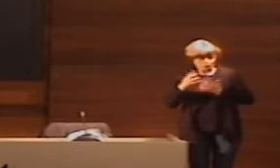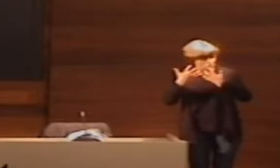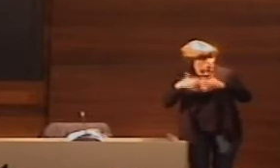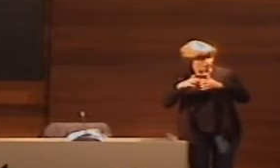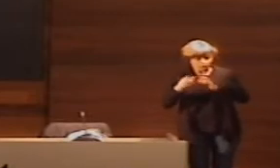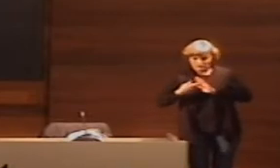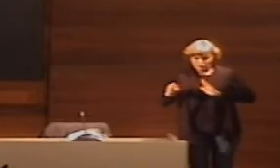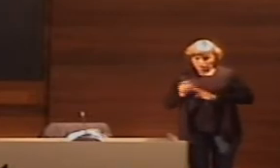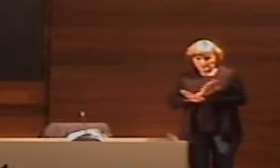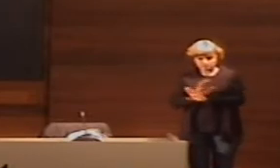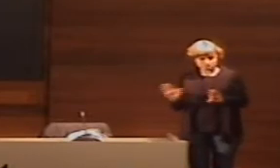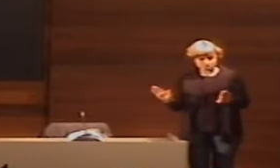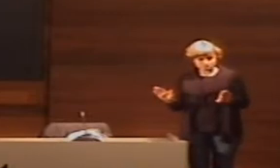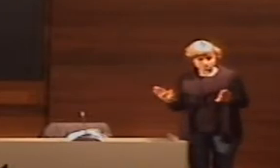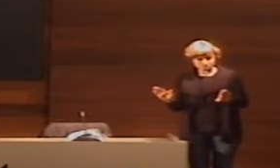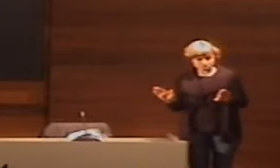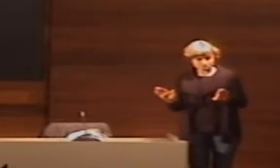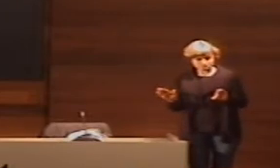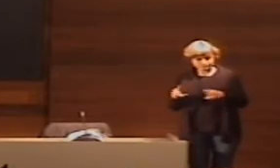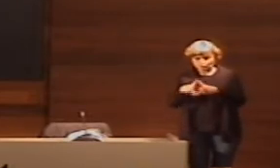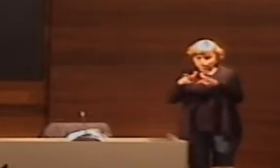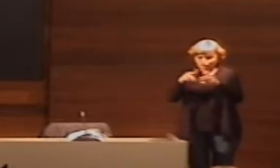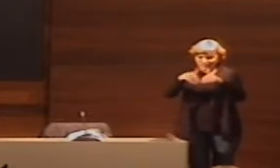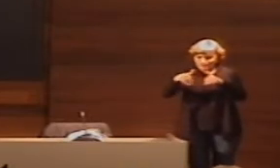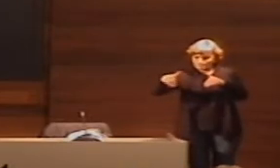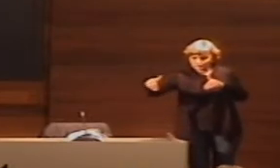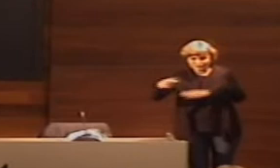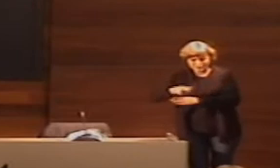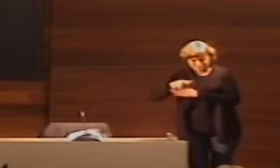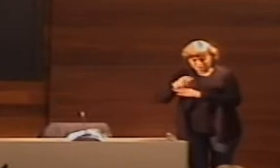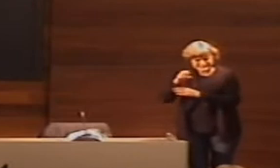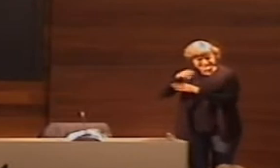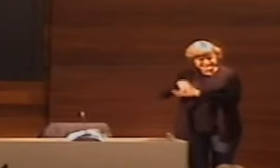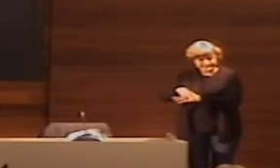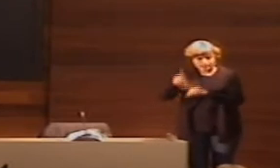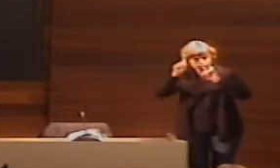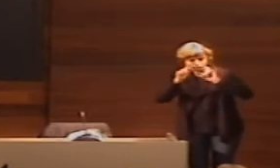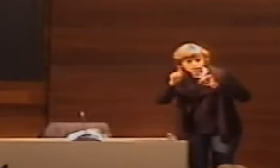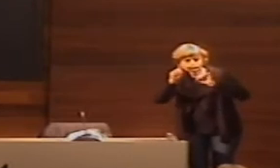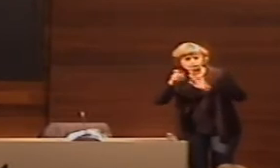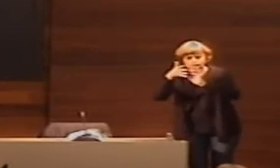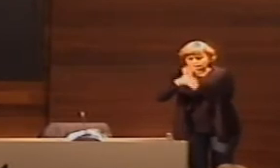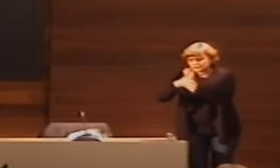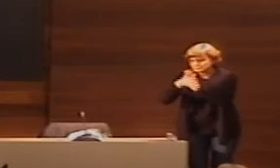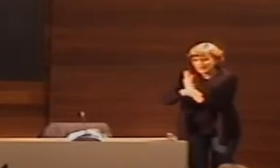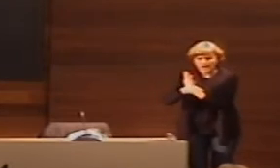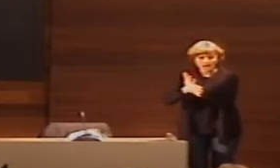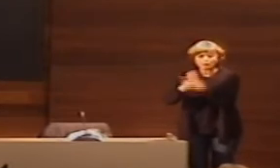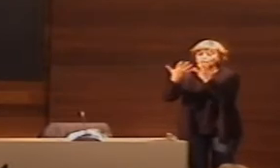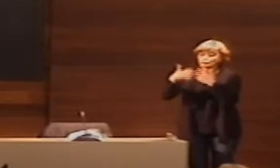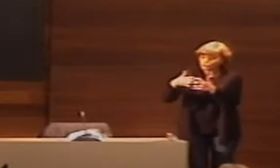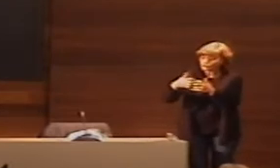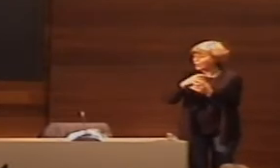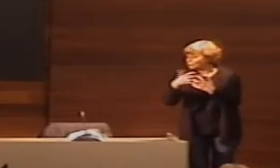lo quitó y ahora ha hecho un referéndum y salió que lo vuelven a poner. Pero han sido siempre problemas locales, ha habido